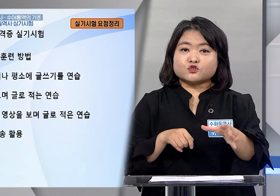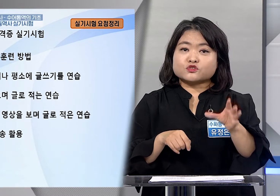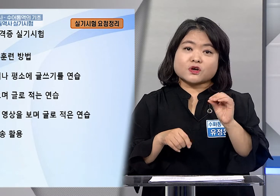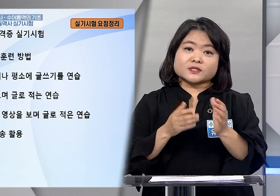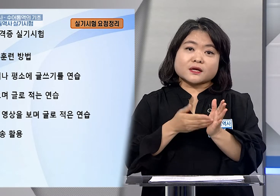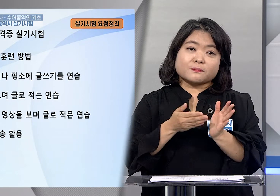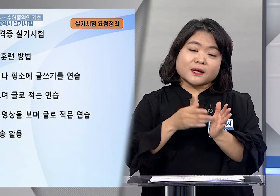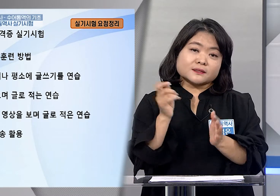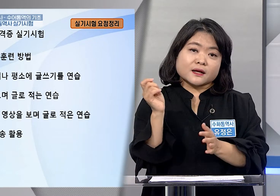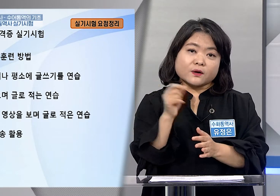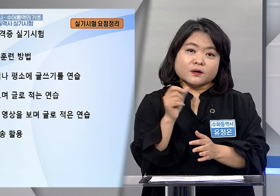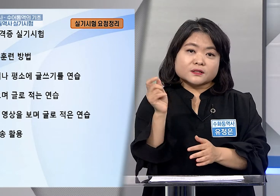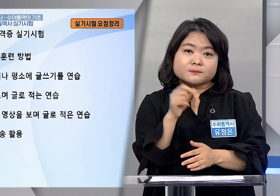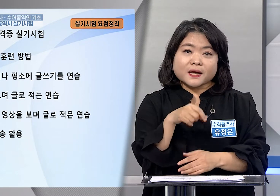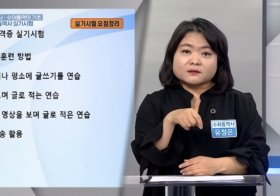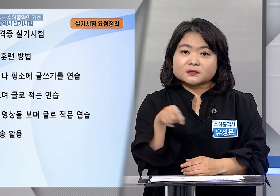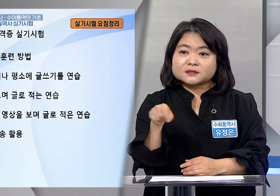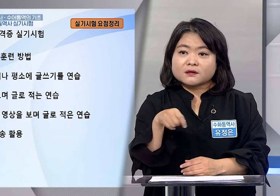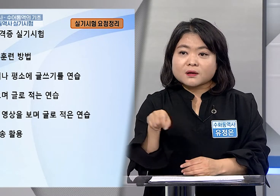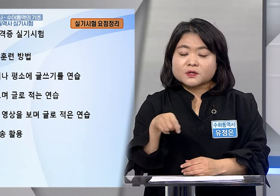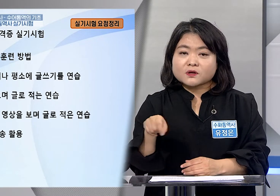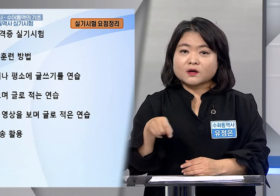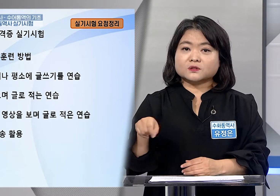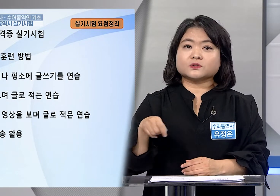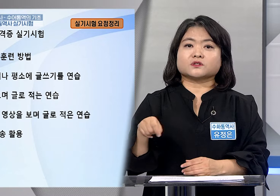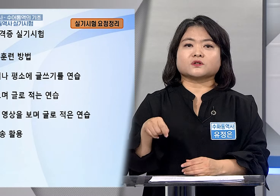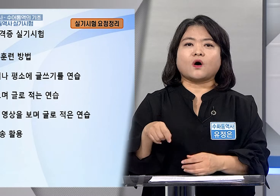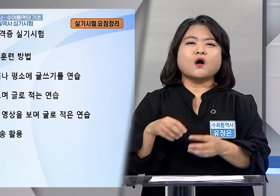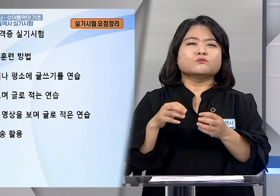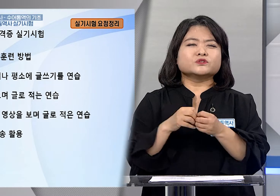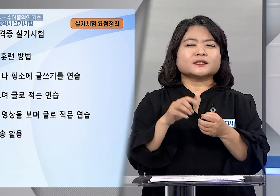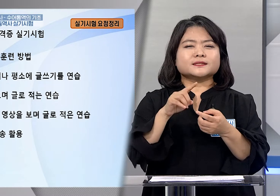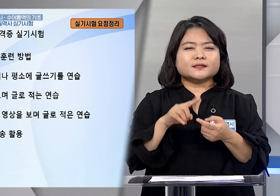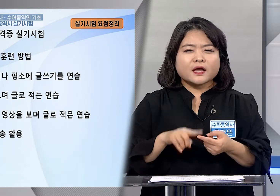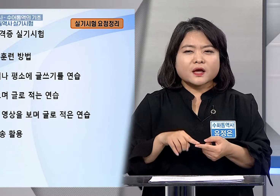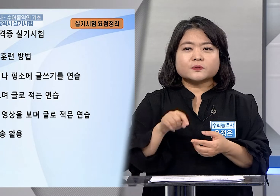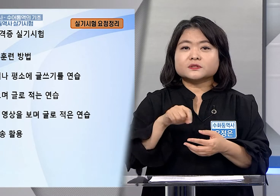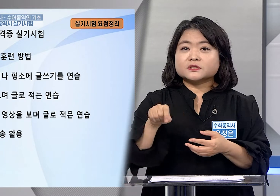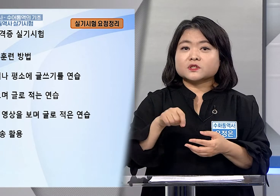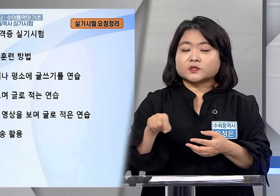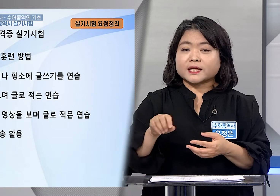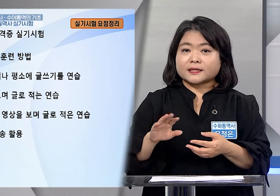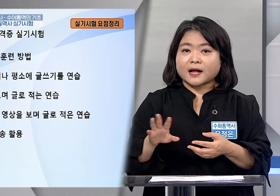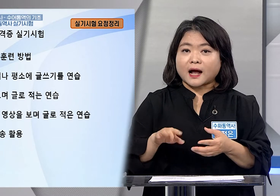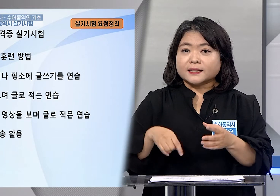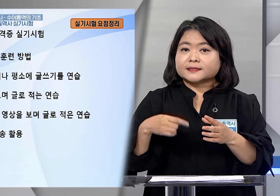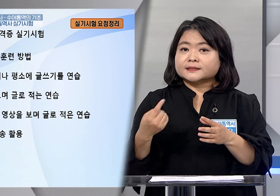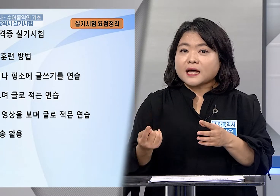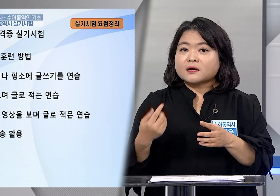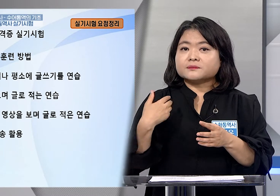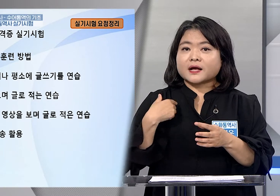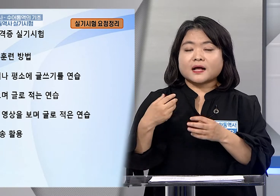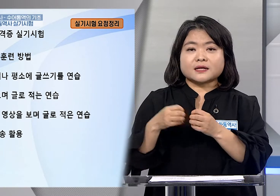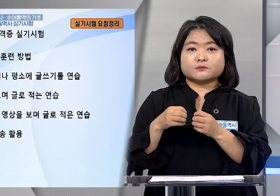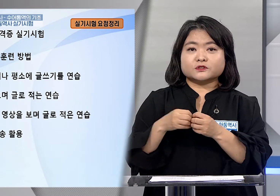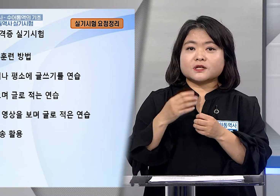뉴스가 굉장히 빠르잖아요. 그 빠른 거를 들어가면서 글로 적는 거. 문장 그대로 글로 적는 게 아니라 그 다음 내가 작문을 할